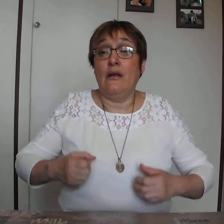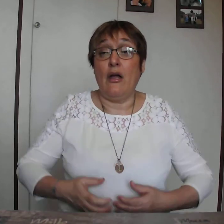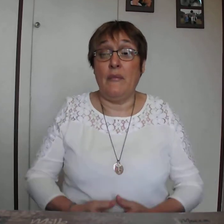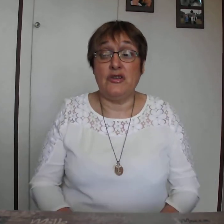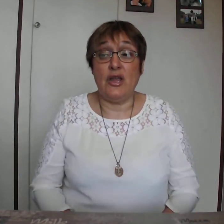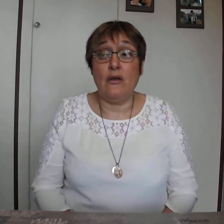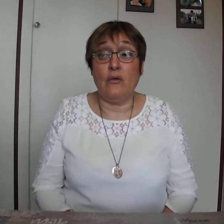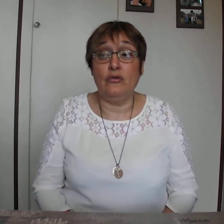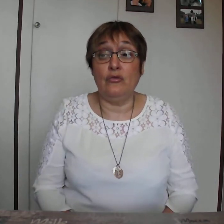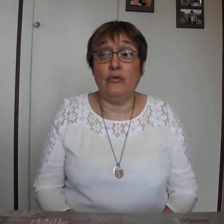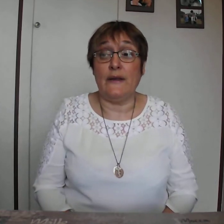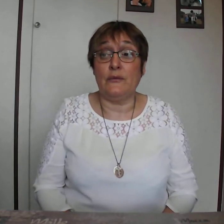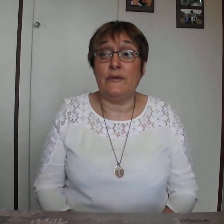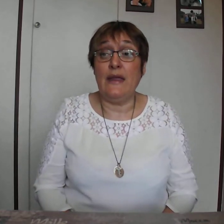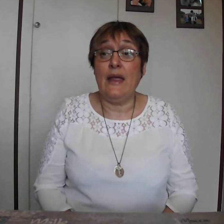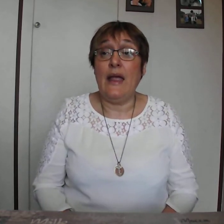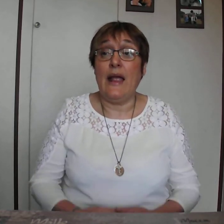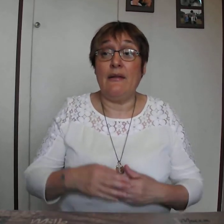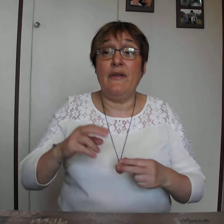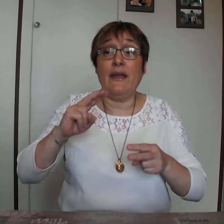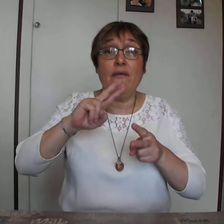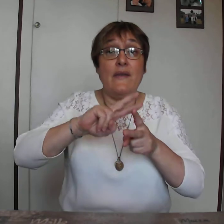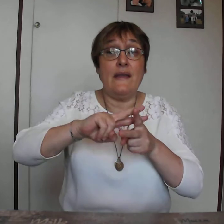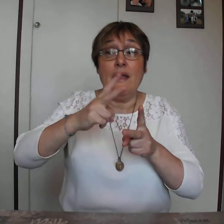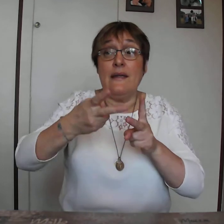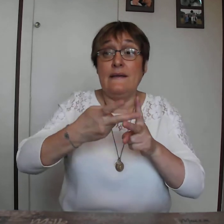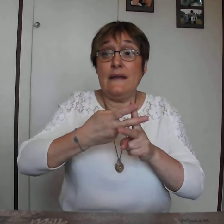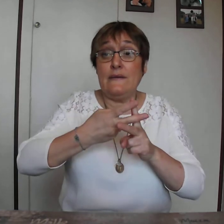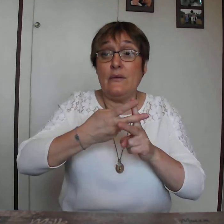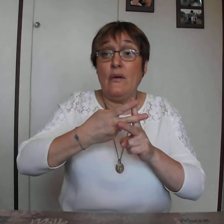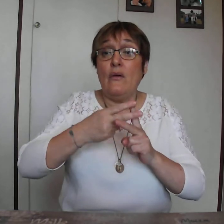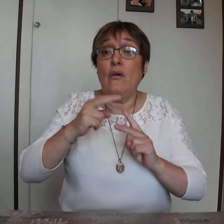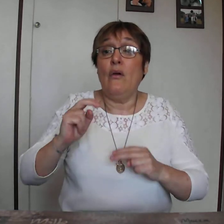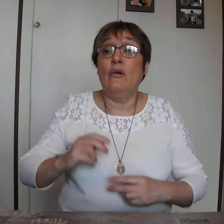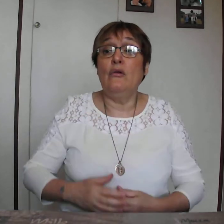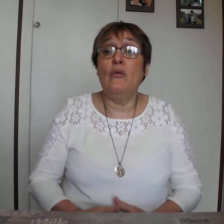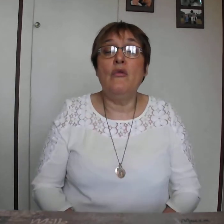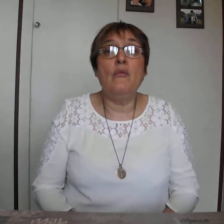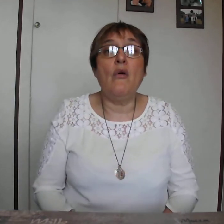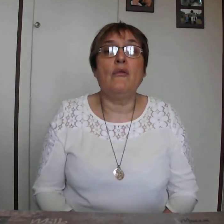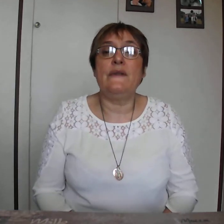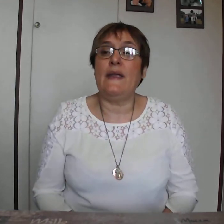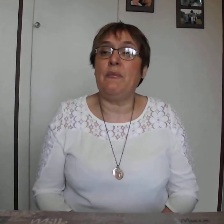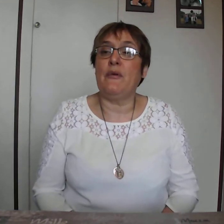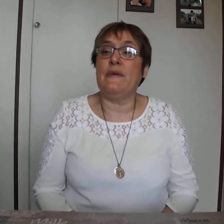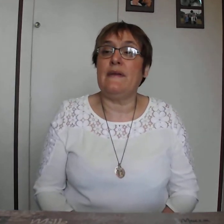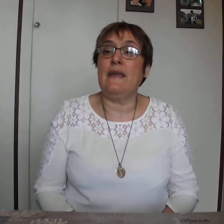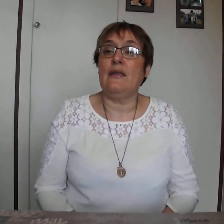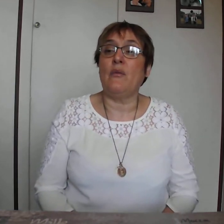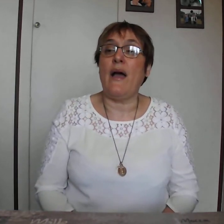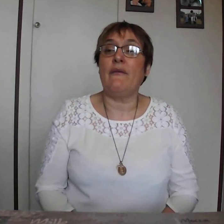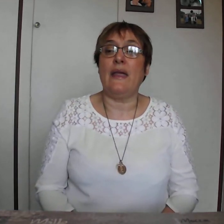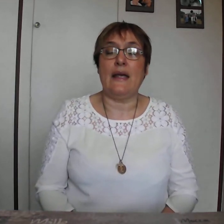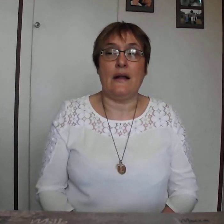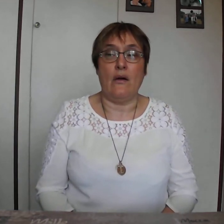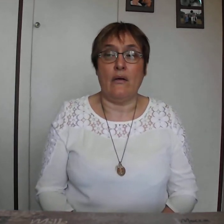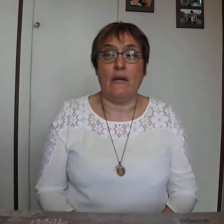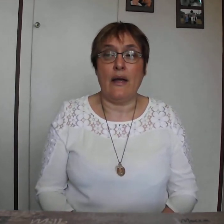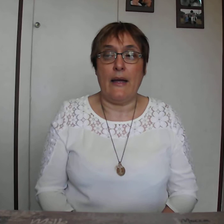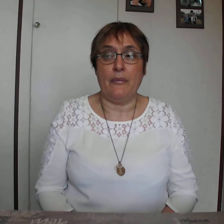Comme à chaque retour à son nid, elle vérifie ses œufs. Le moment où ses petits doivent éclore